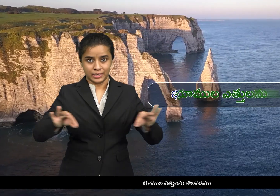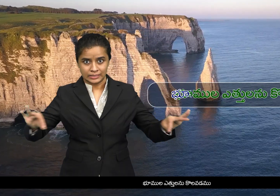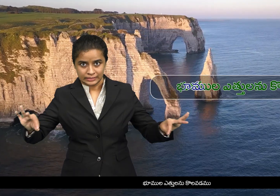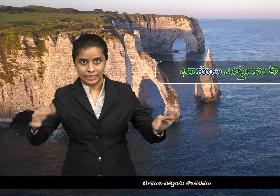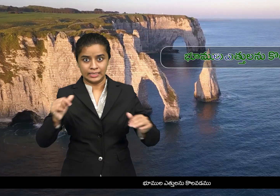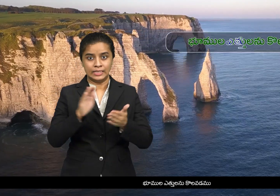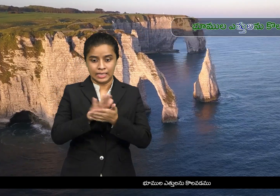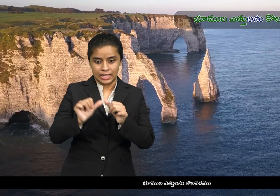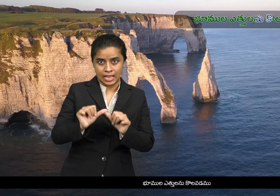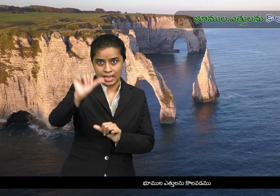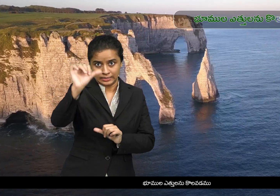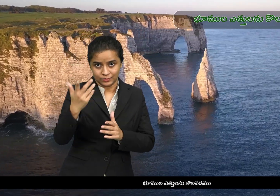భూముల ఎత్తులు కొలచడం.